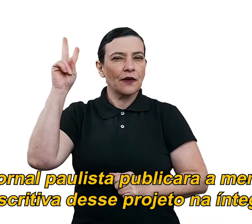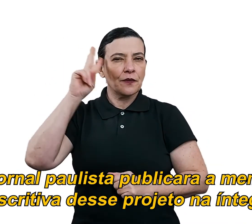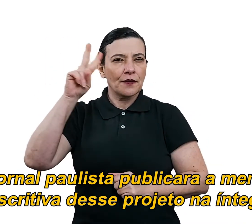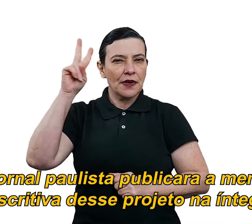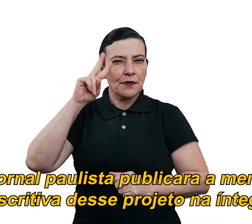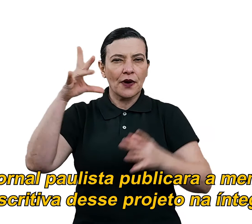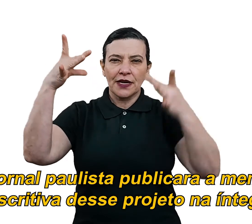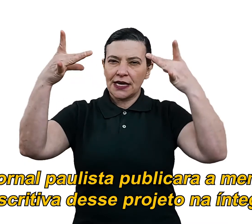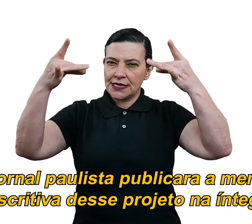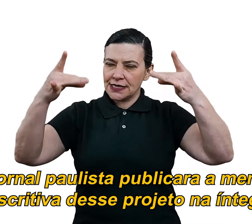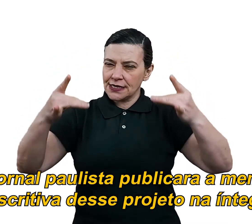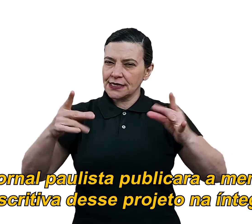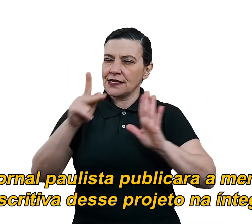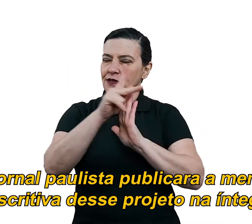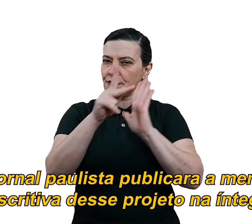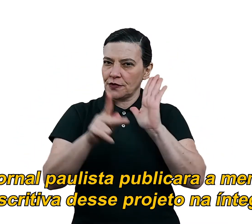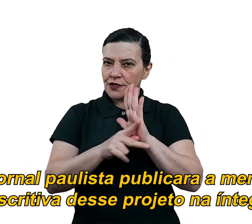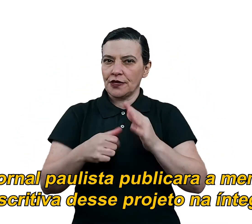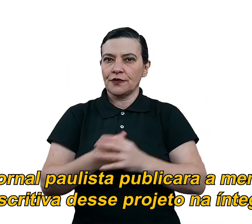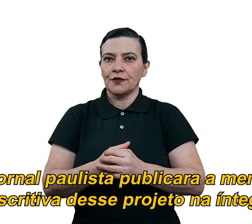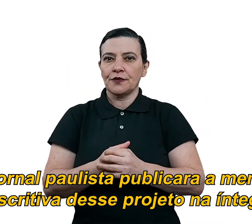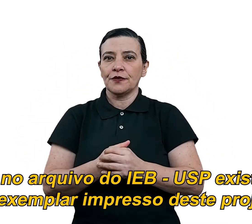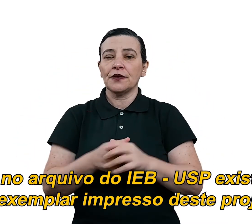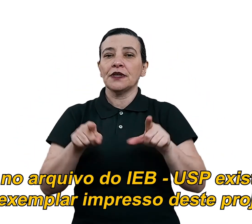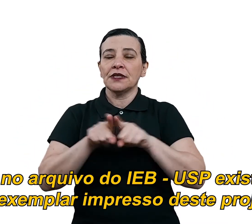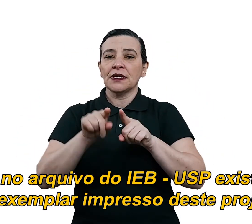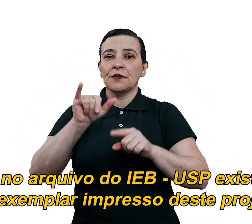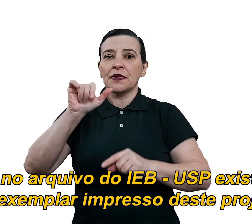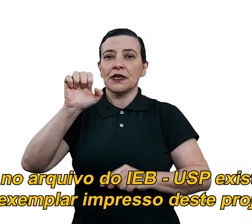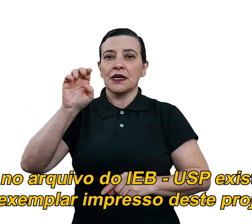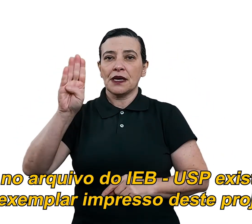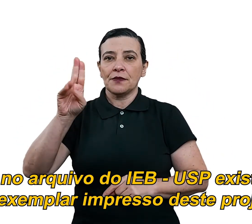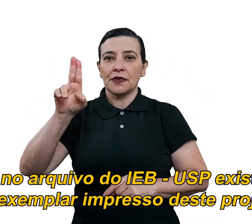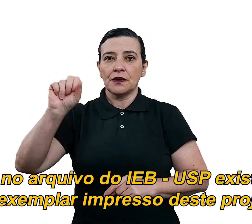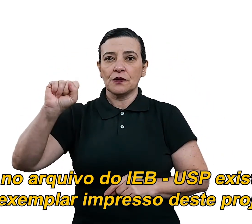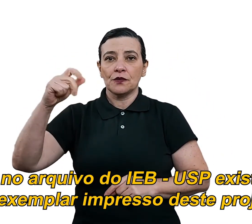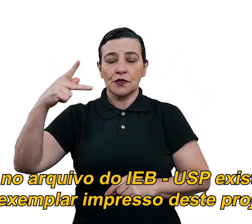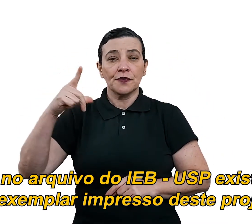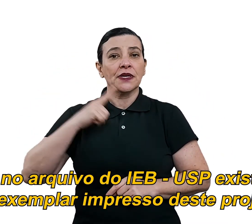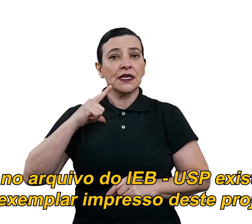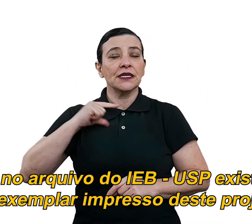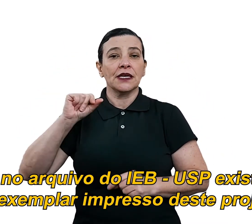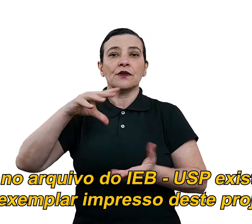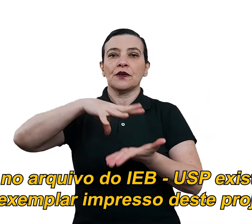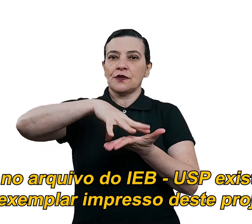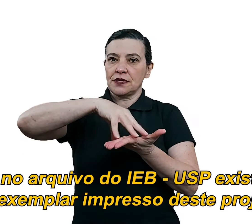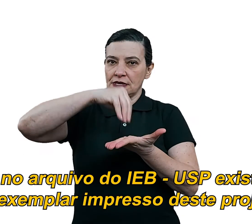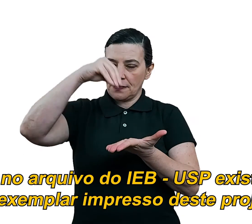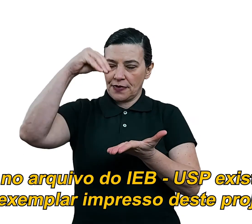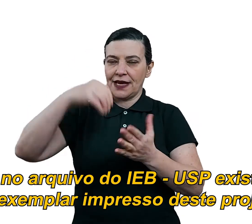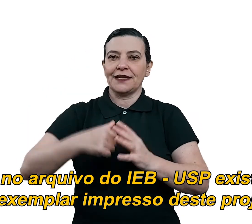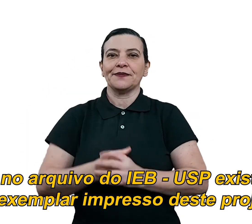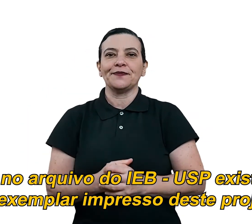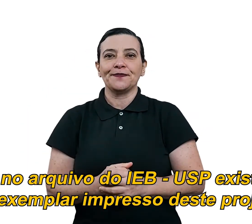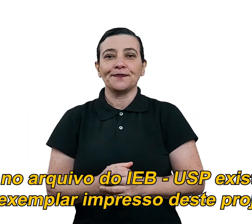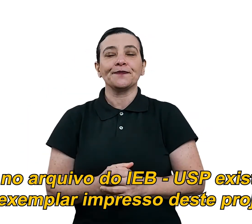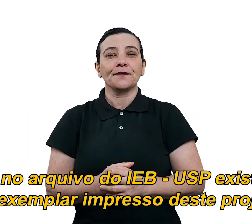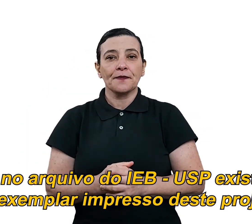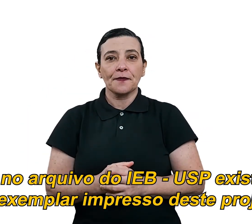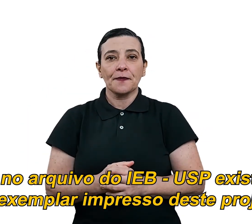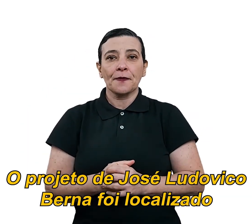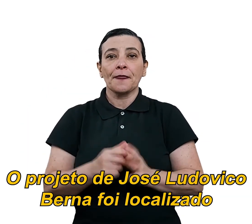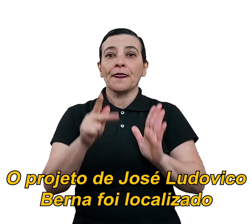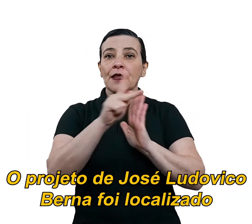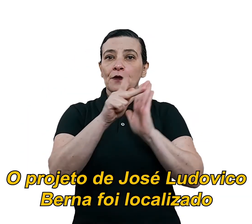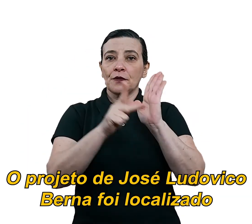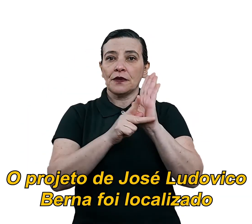a memória descritiva desse projeto na íntegra. E no arquivo do IEB USP existe um exemplar impresso deste